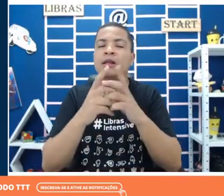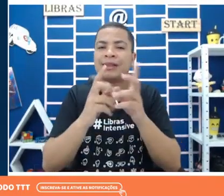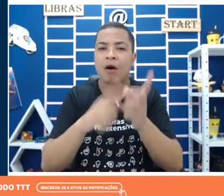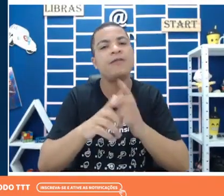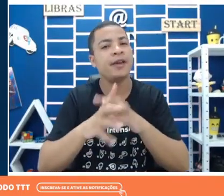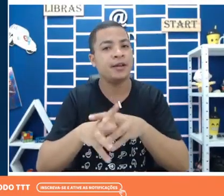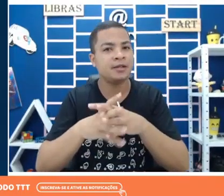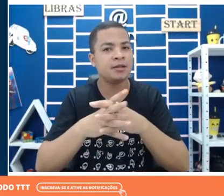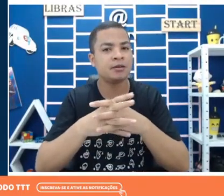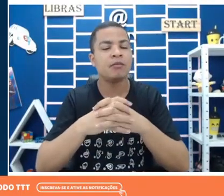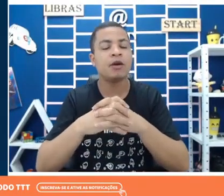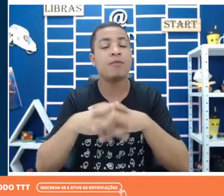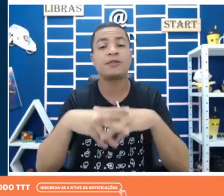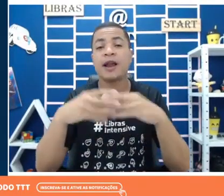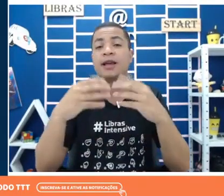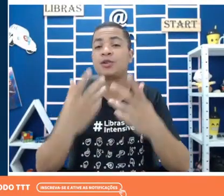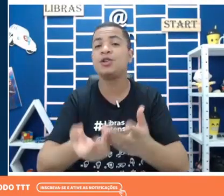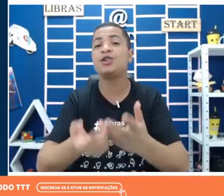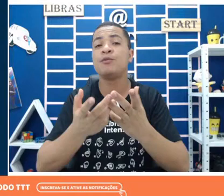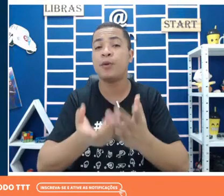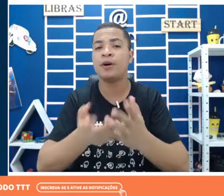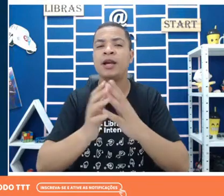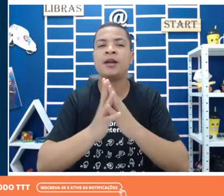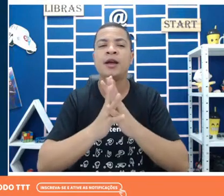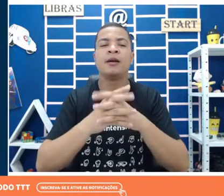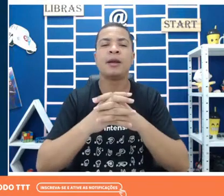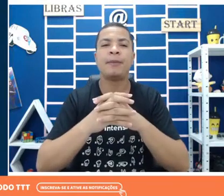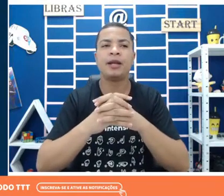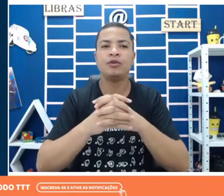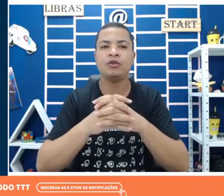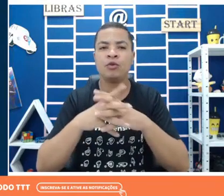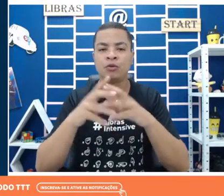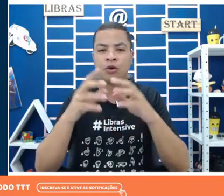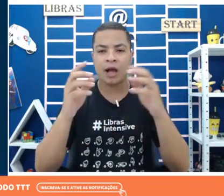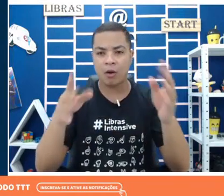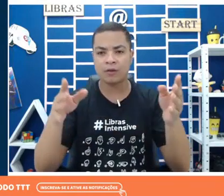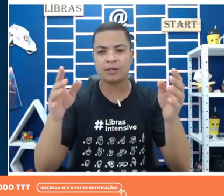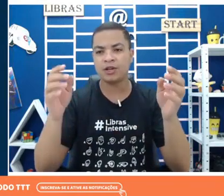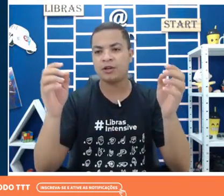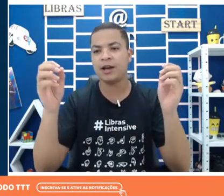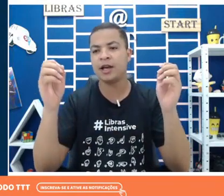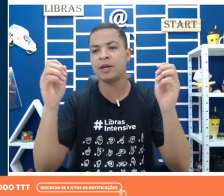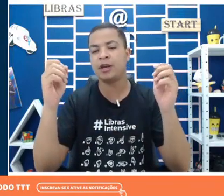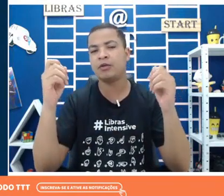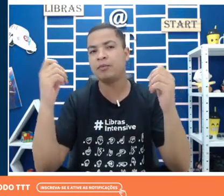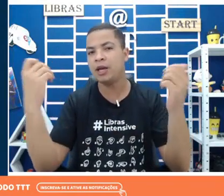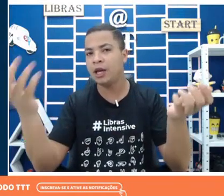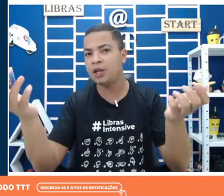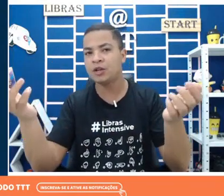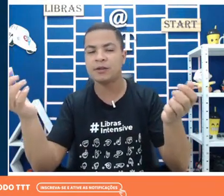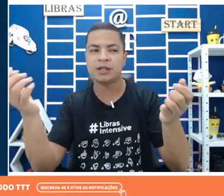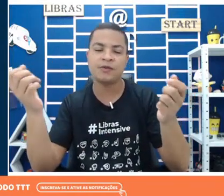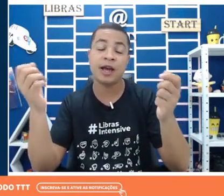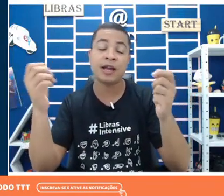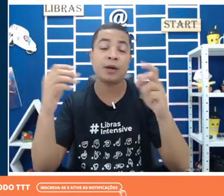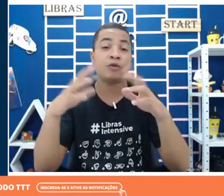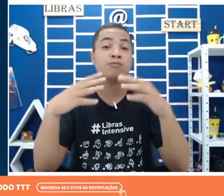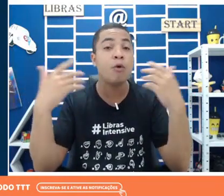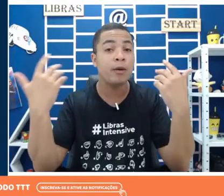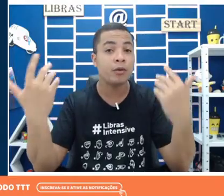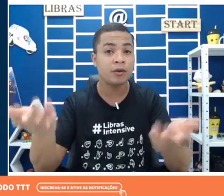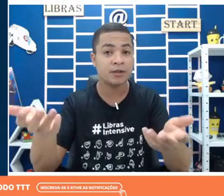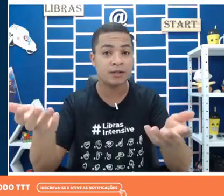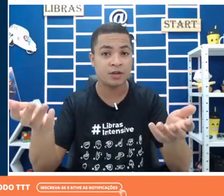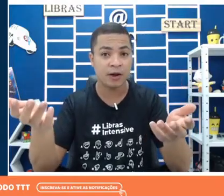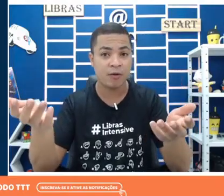ali? Talvez. Eu não posso falar que atingiu, por quê? Dependendo do local que você estiver, dependendo do ambiente que você estiver, dependendo